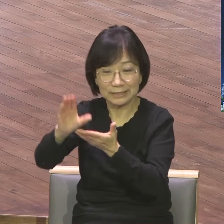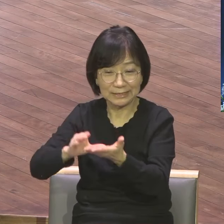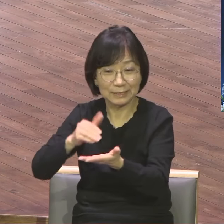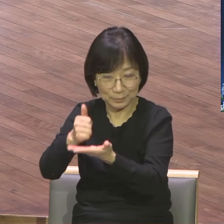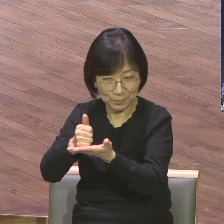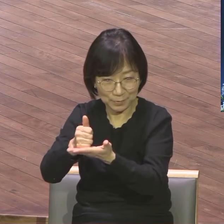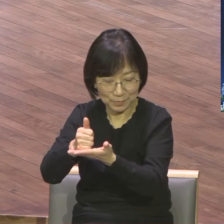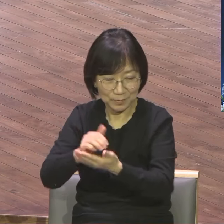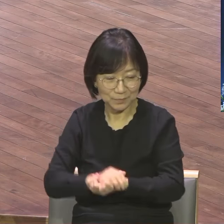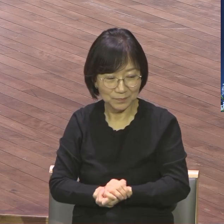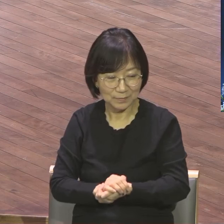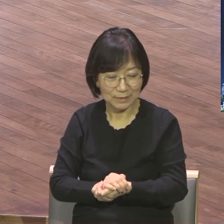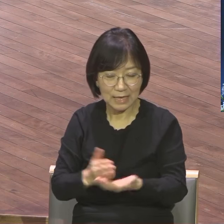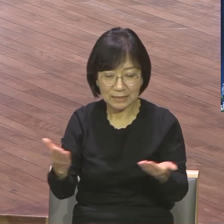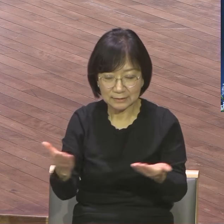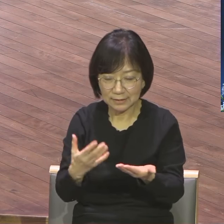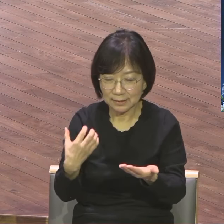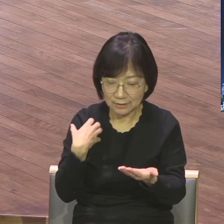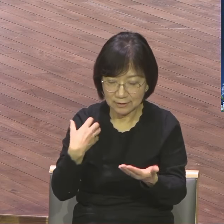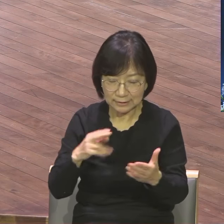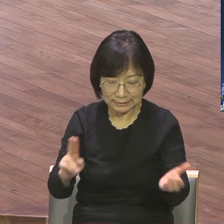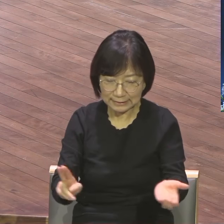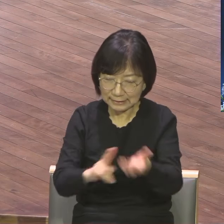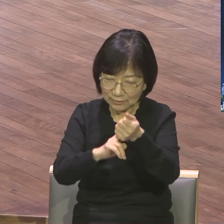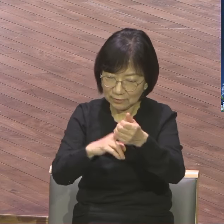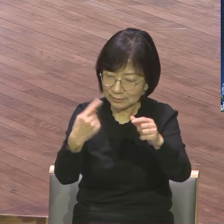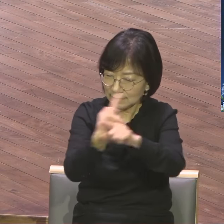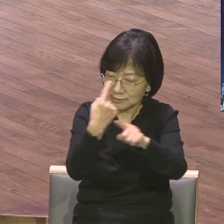기적, 치유까지 구약은 다 소개하고